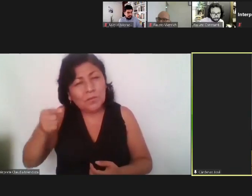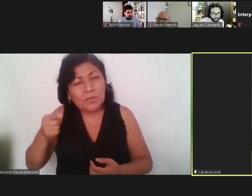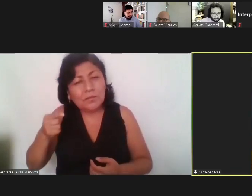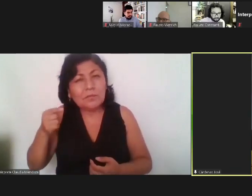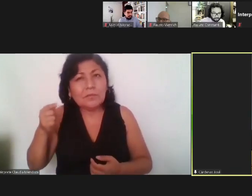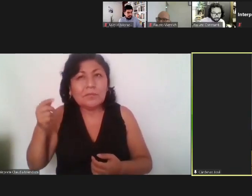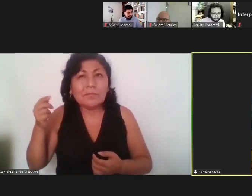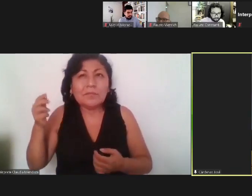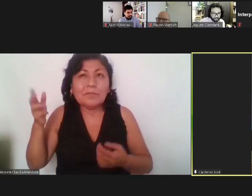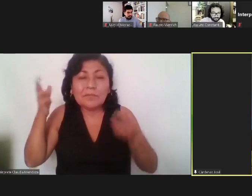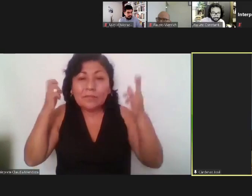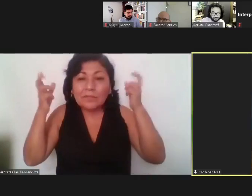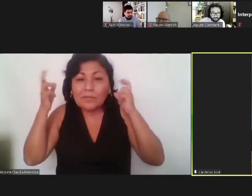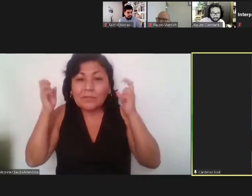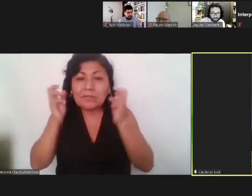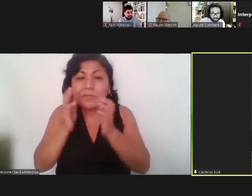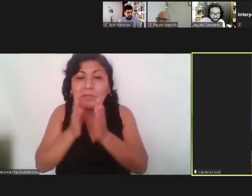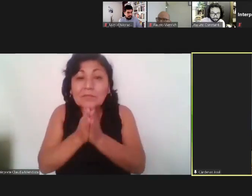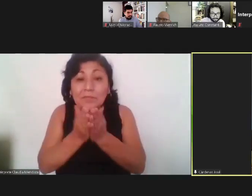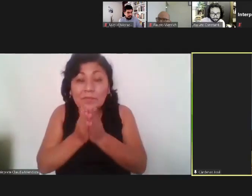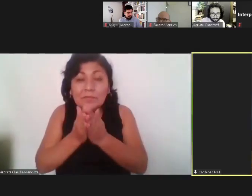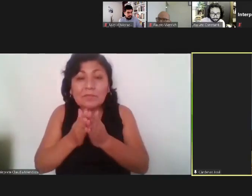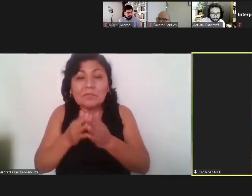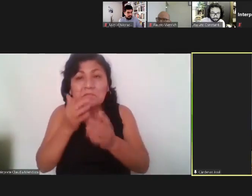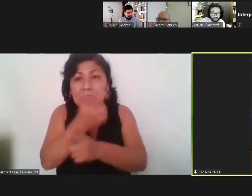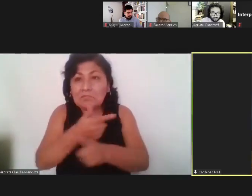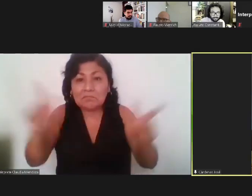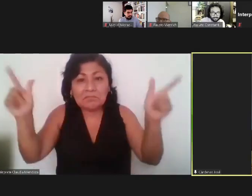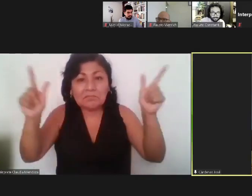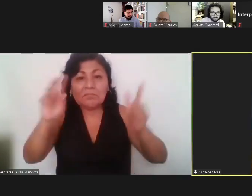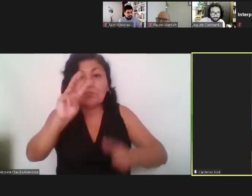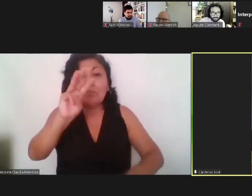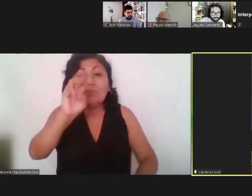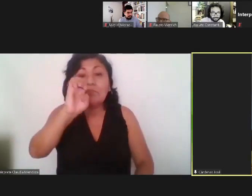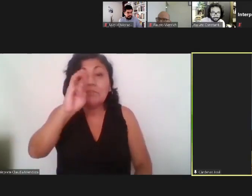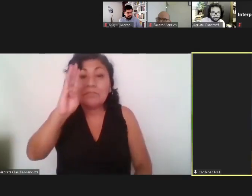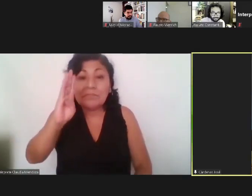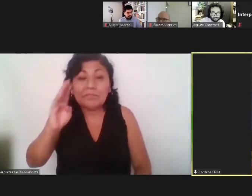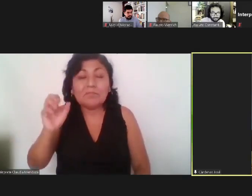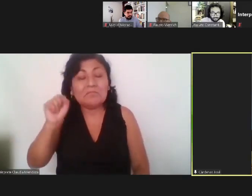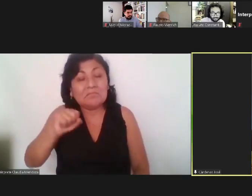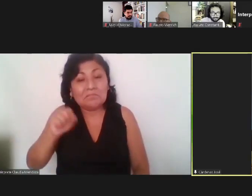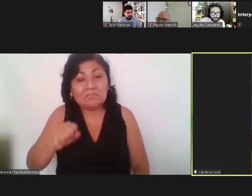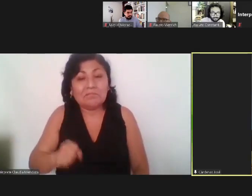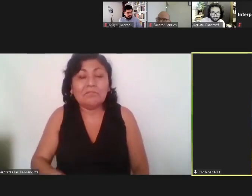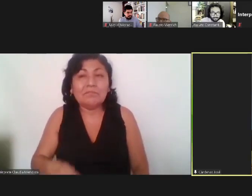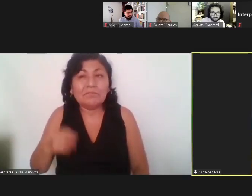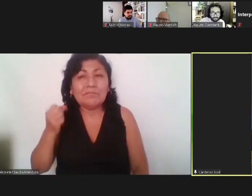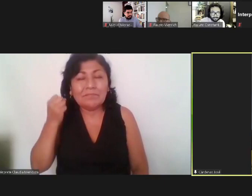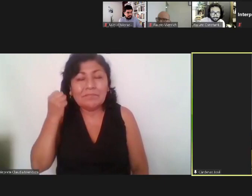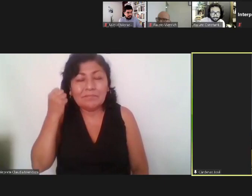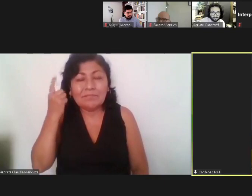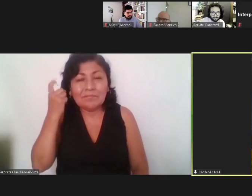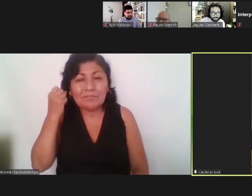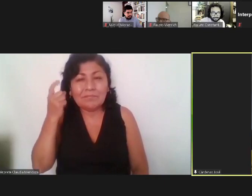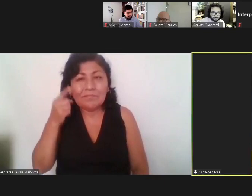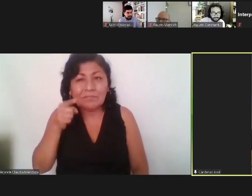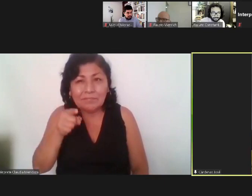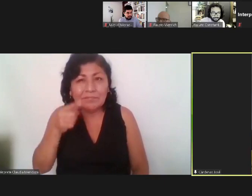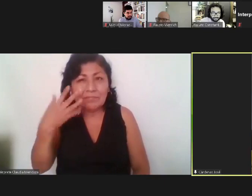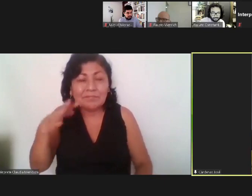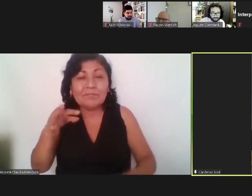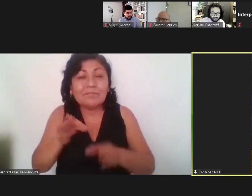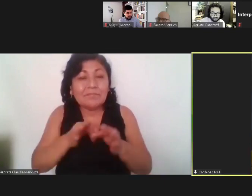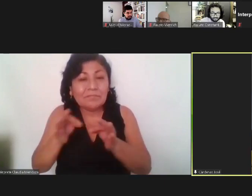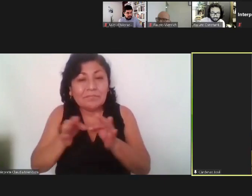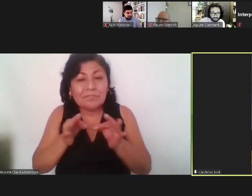están disponibles en la página web. Entendemos que como ya se mencionó minutos antes, el trabajo